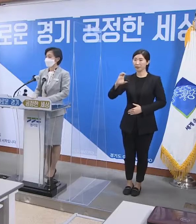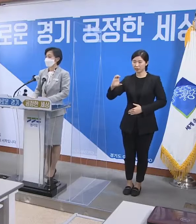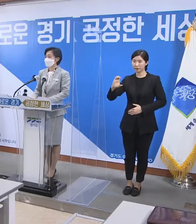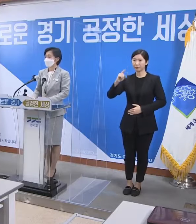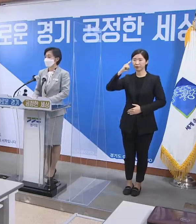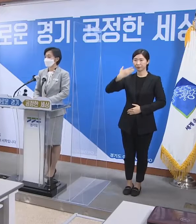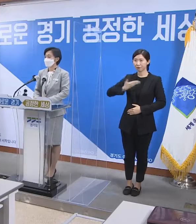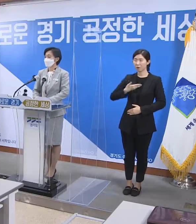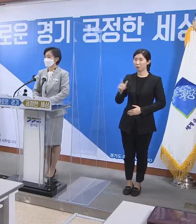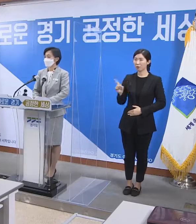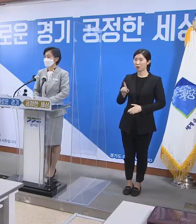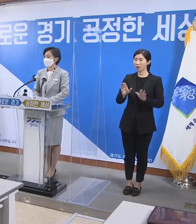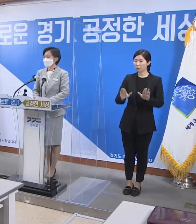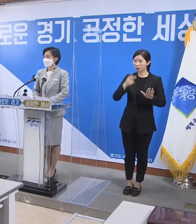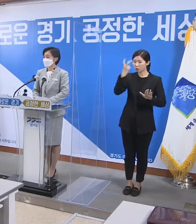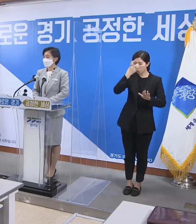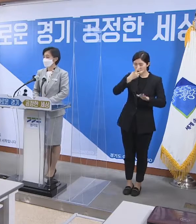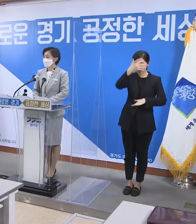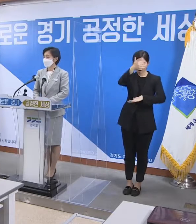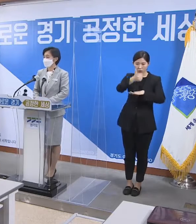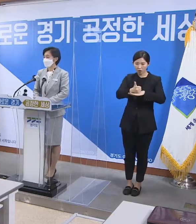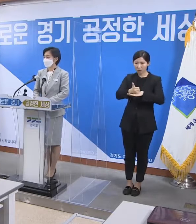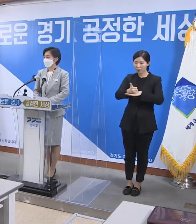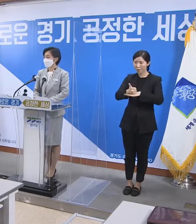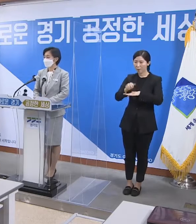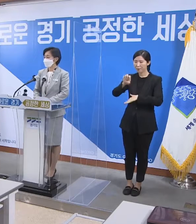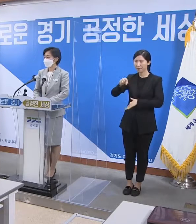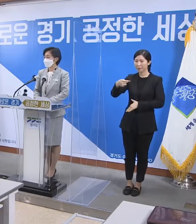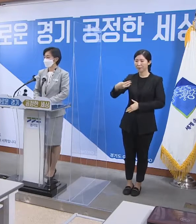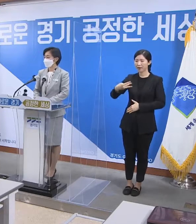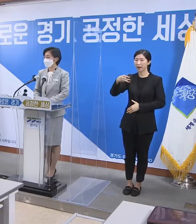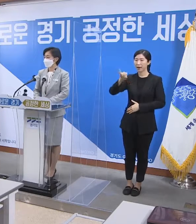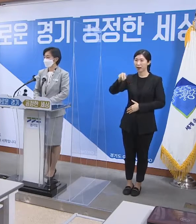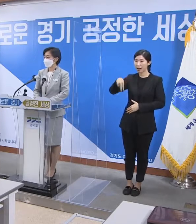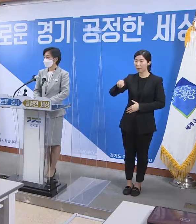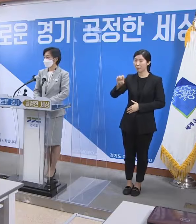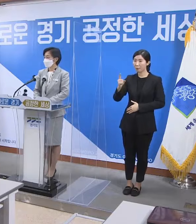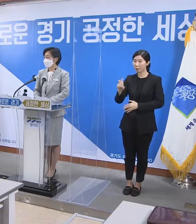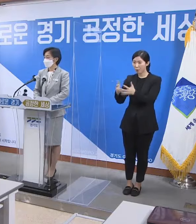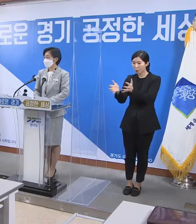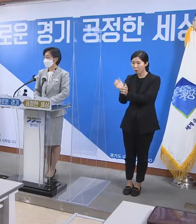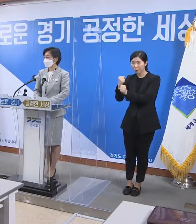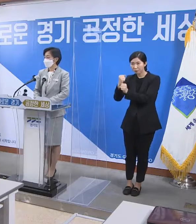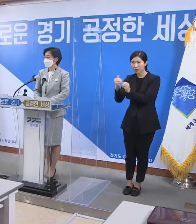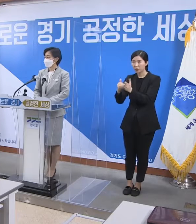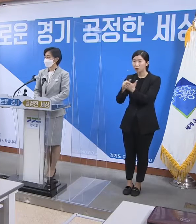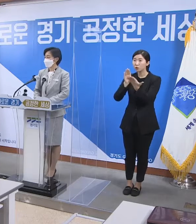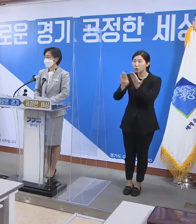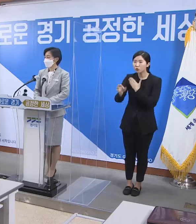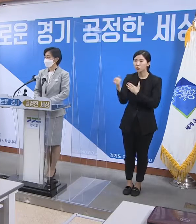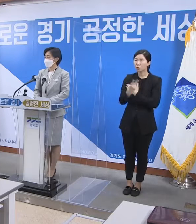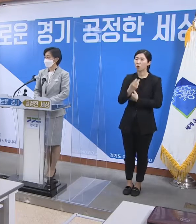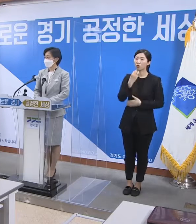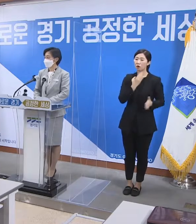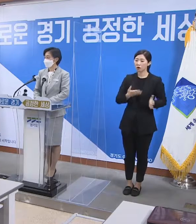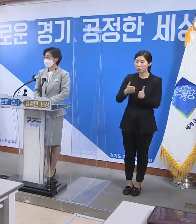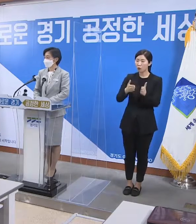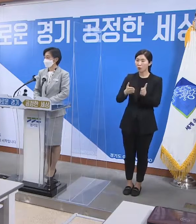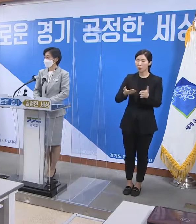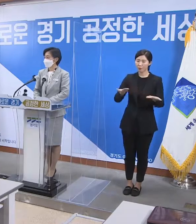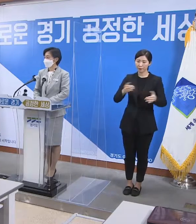실태조사를 바탕으로 한 플랫폼 구축 등 향후 방안 이외에 기존의 경기도에서 프리랜서 노동자에 대한